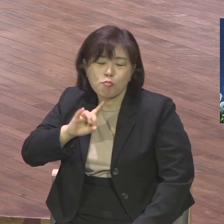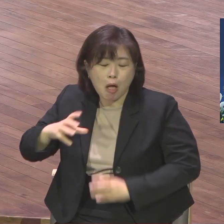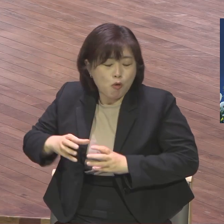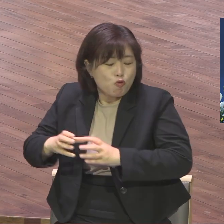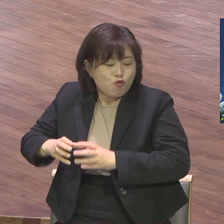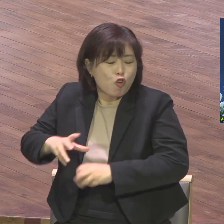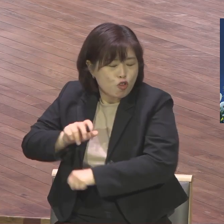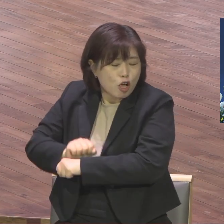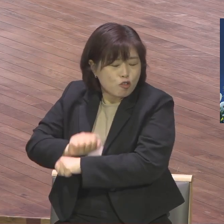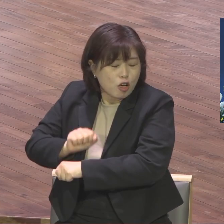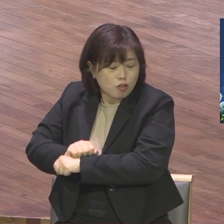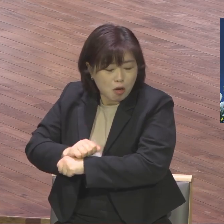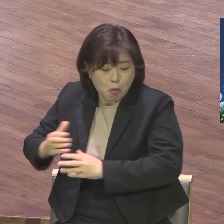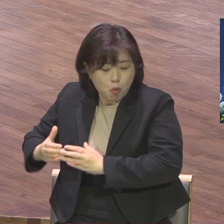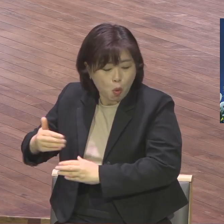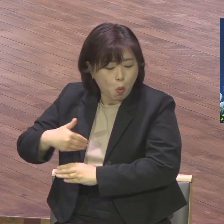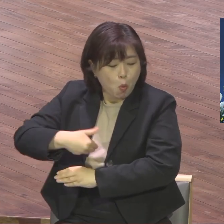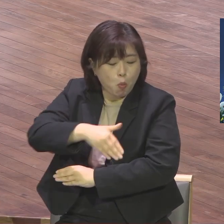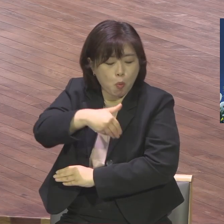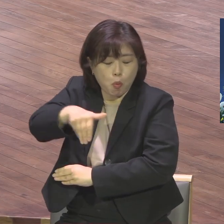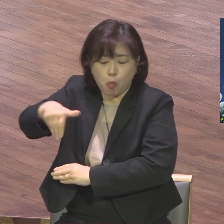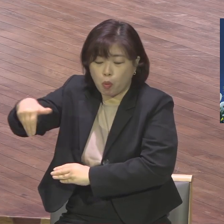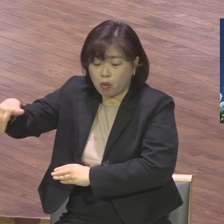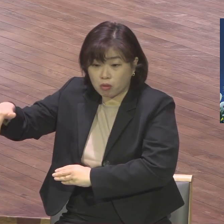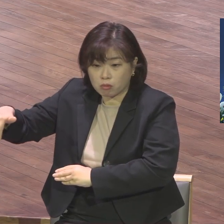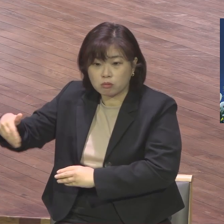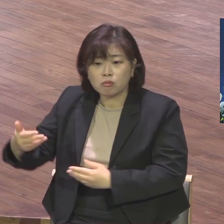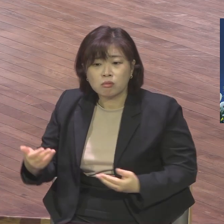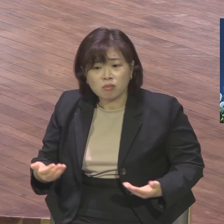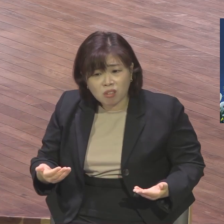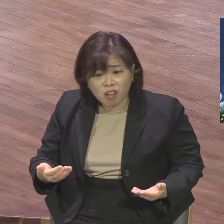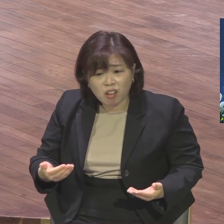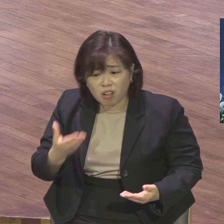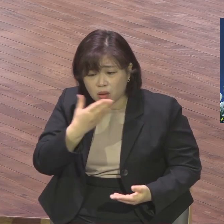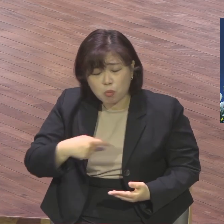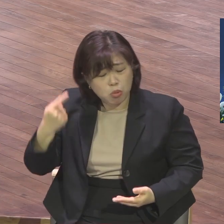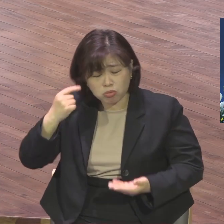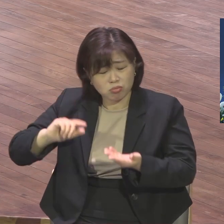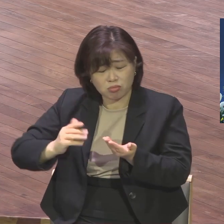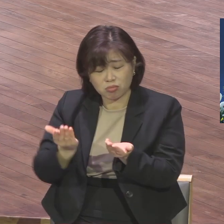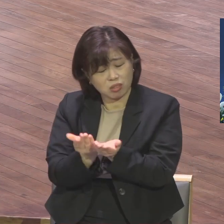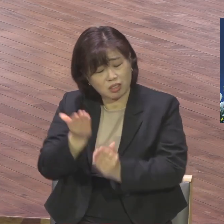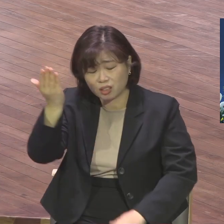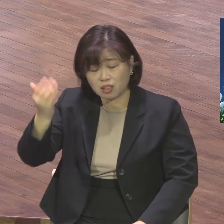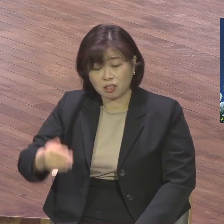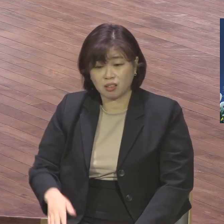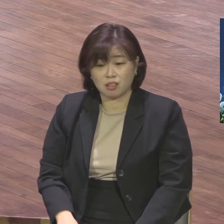길거리에 지금 다민족이 깔려 있는데 다민족 없이는 아무것도 할 수 없는, 농사도 못 짓는데 지금